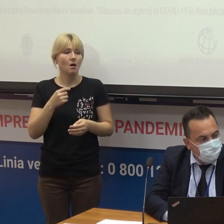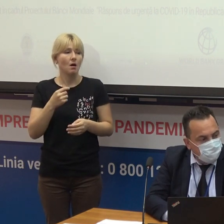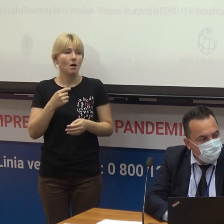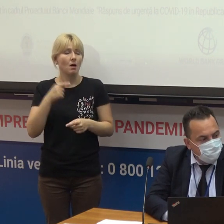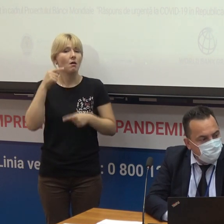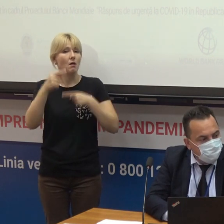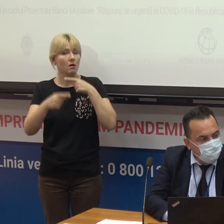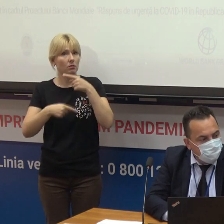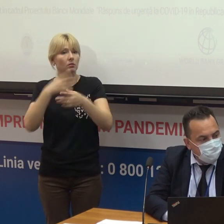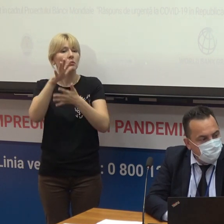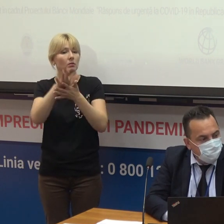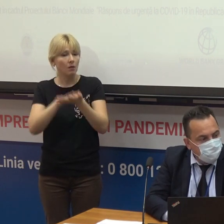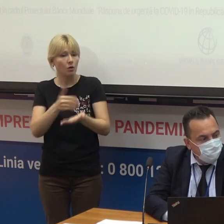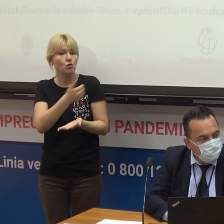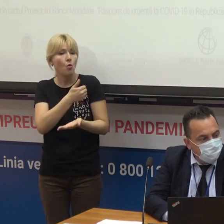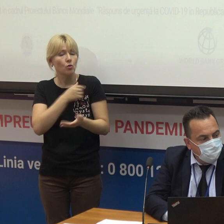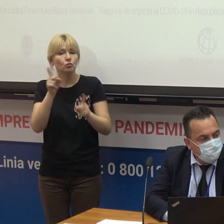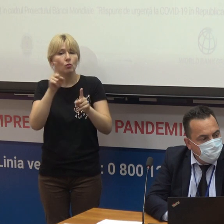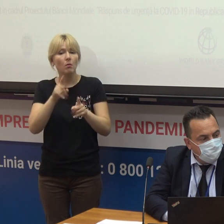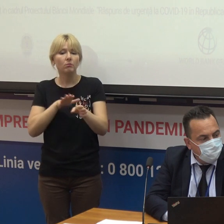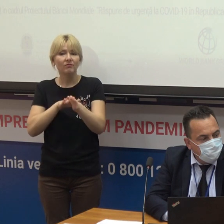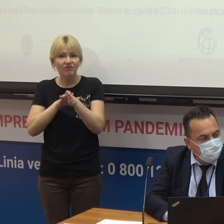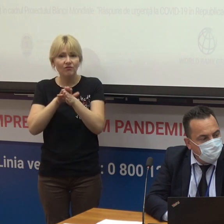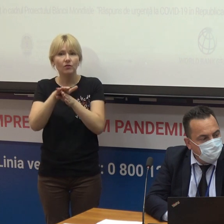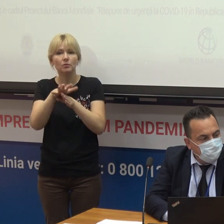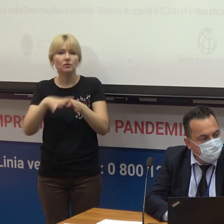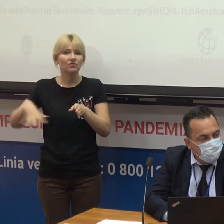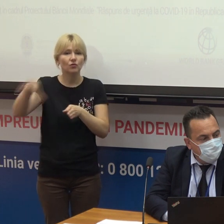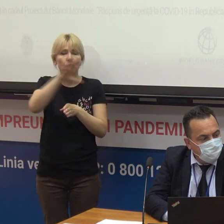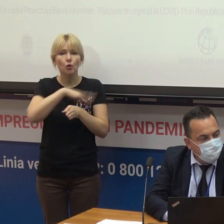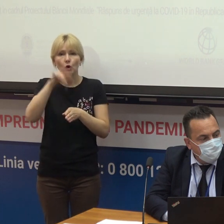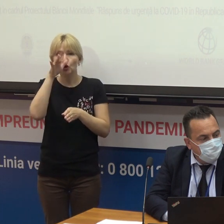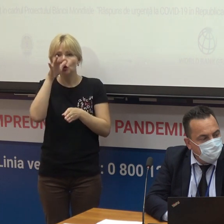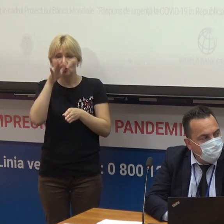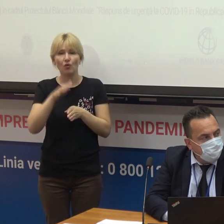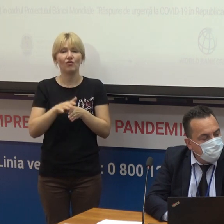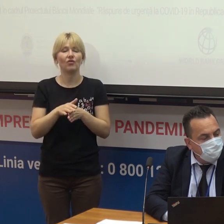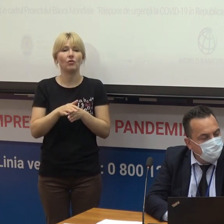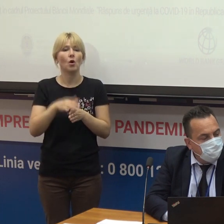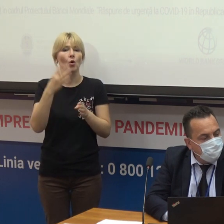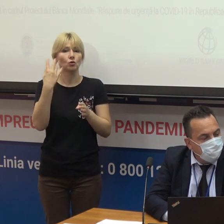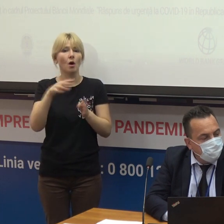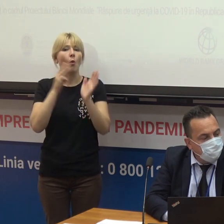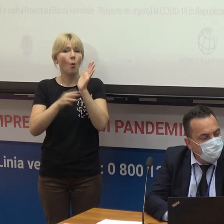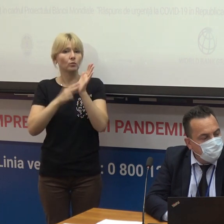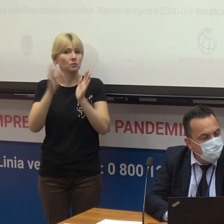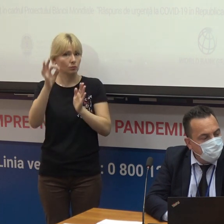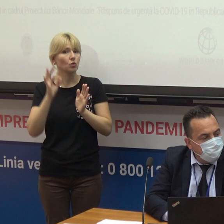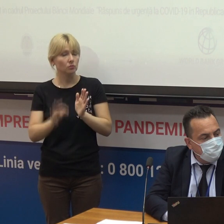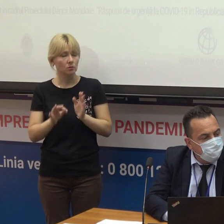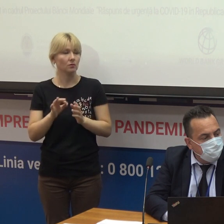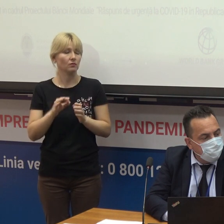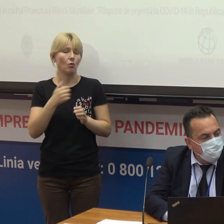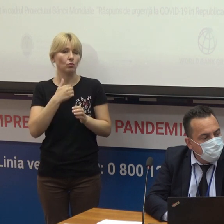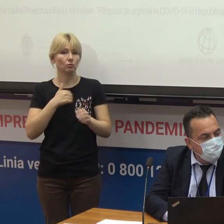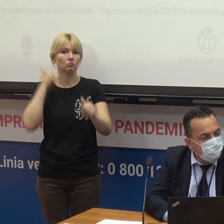acea diferență de acoperire în teritoriul municipiul Chișinău cu peste 20%, fiind